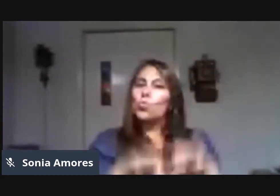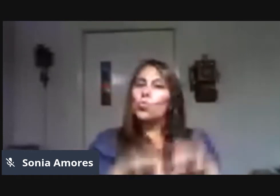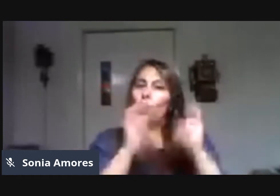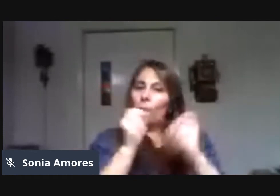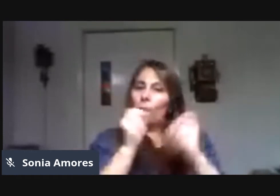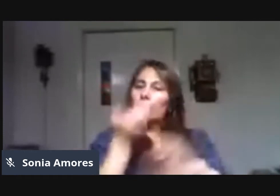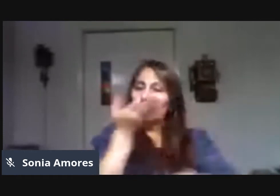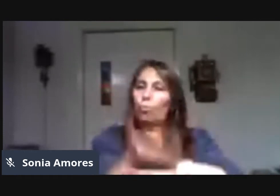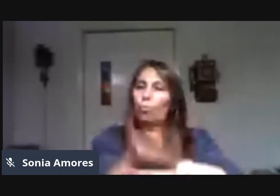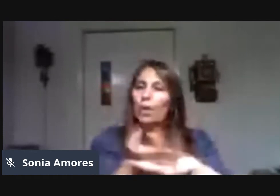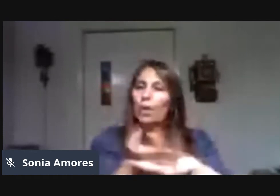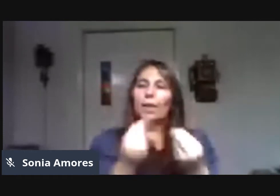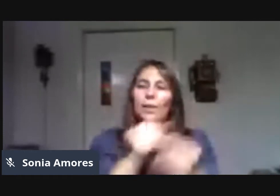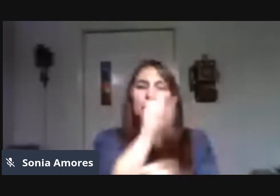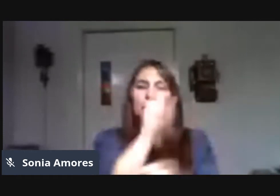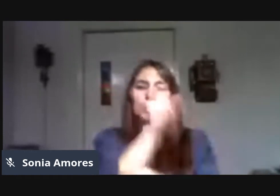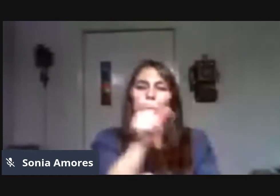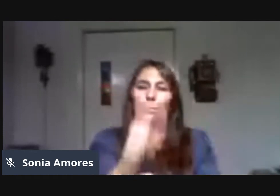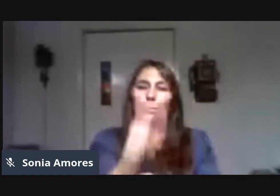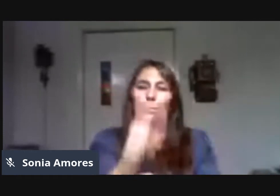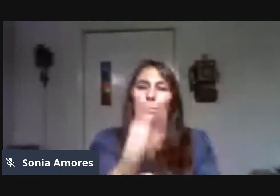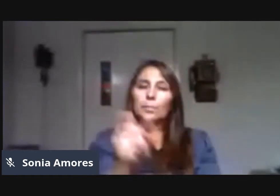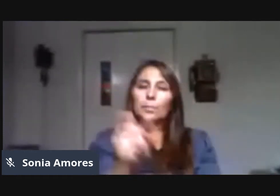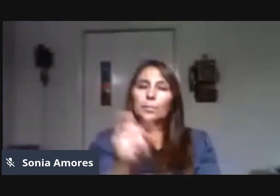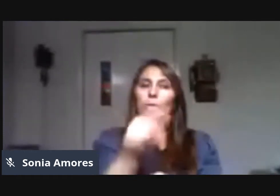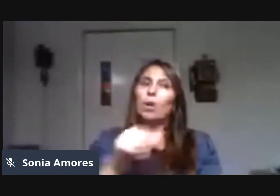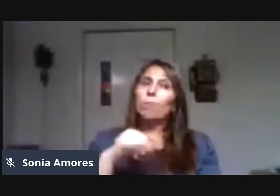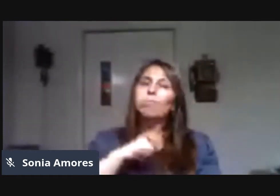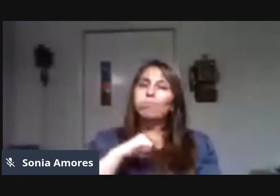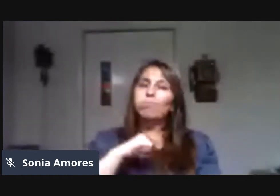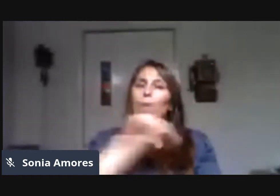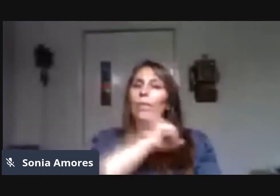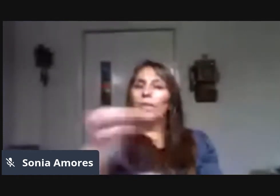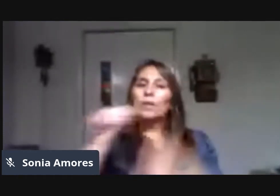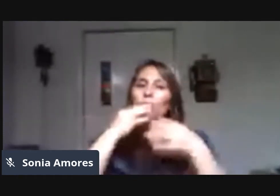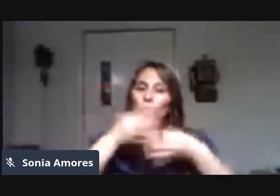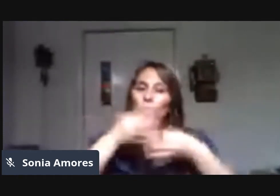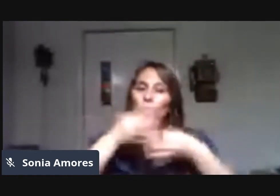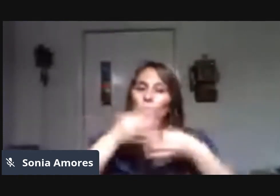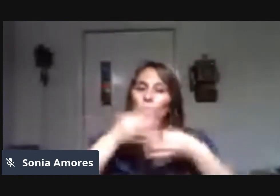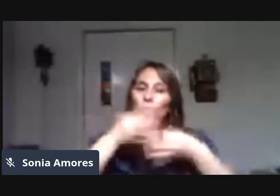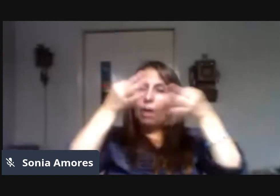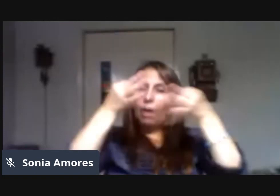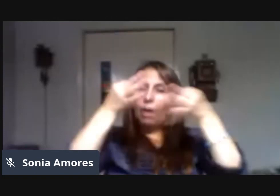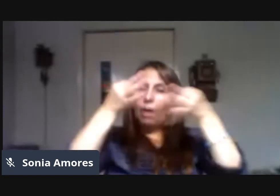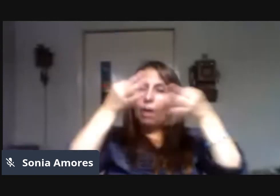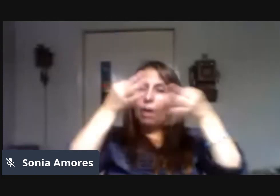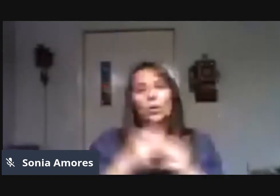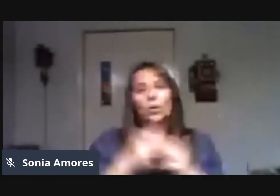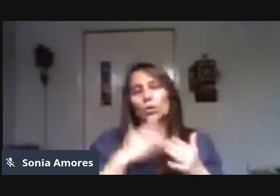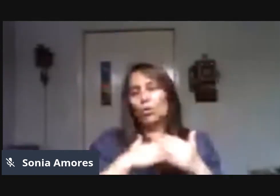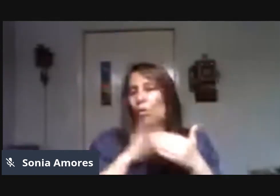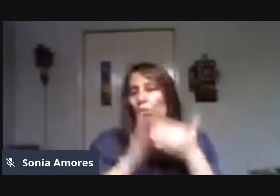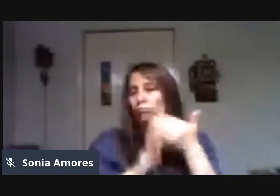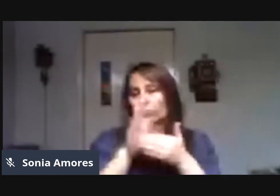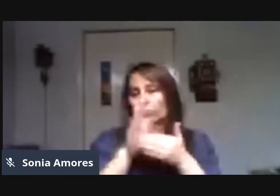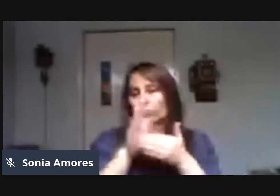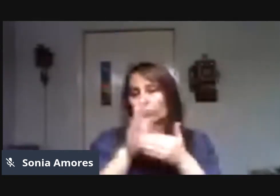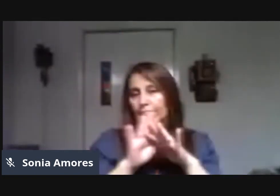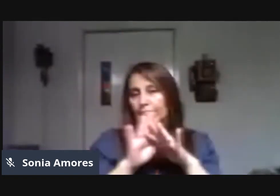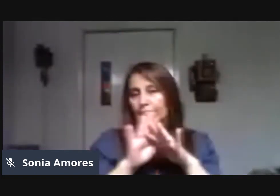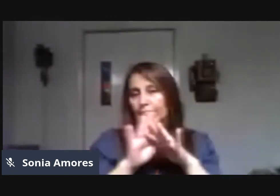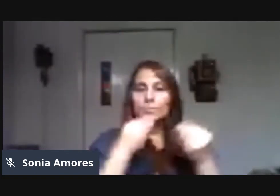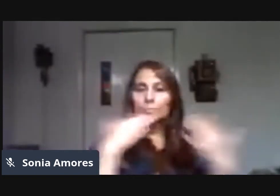ciudadanía tenga unos derechos garantizados. Yo dejaría ahí. Muchas